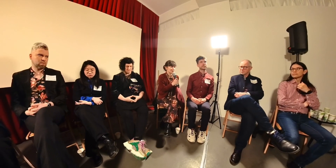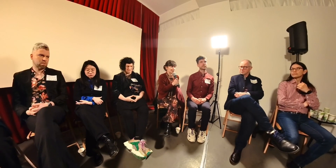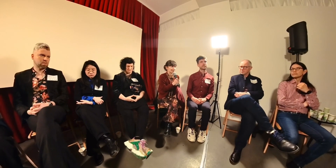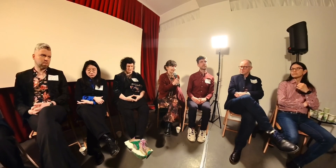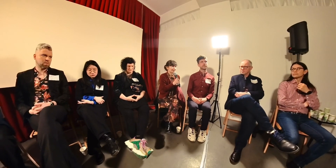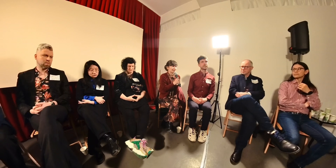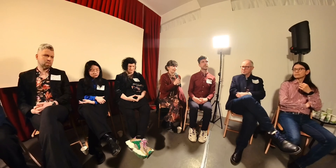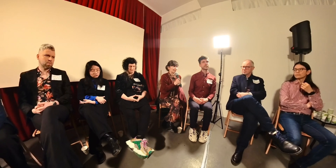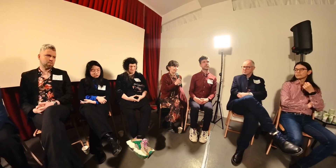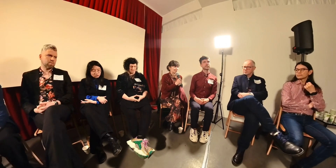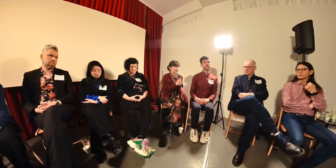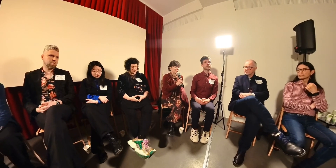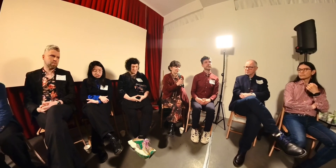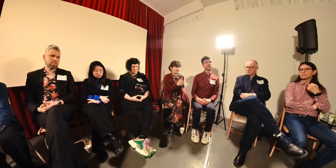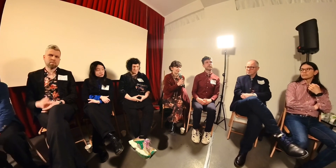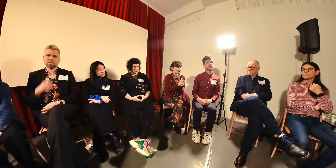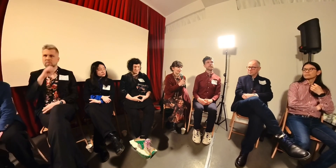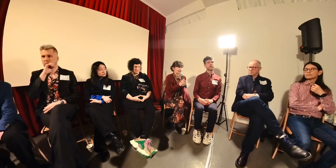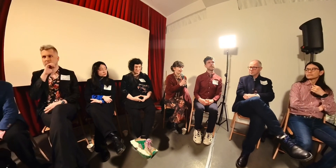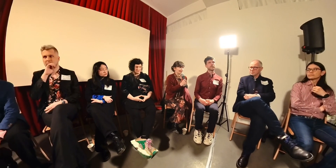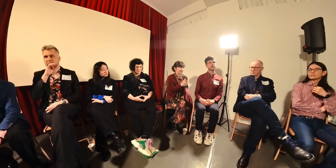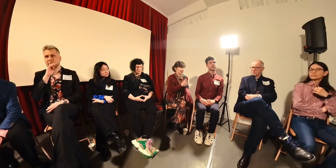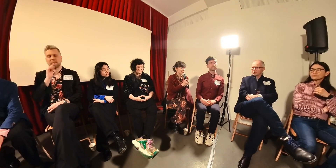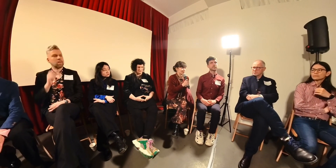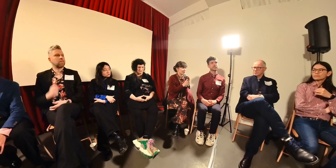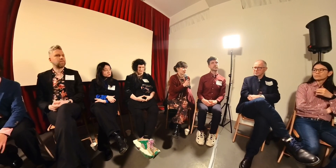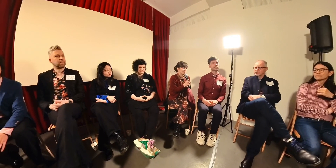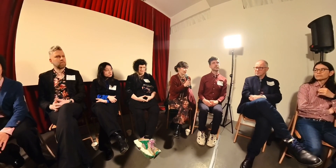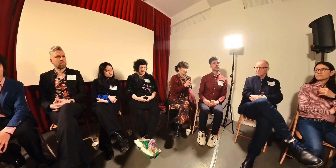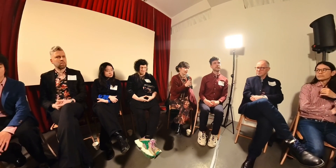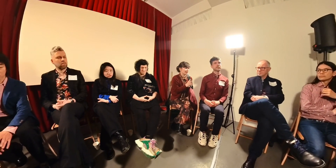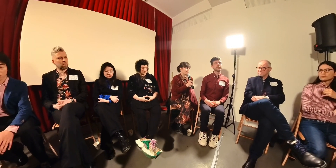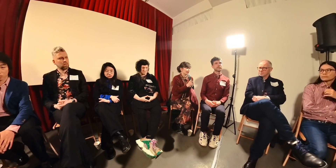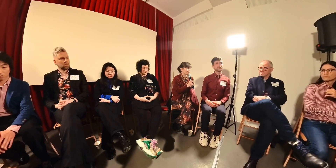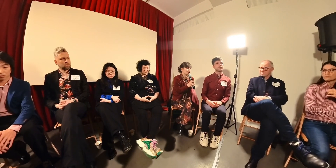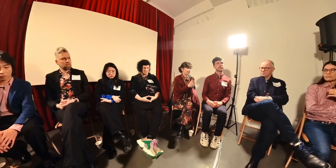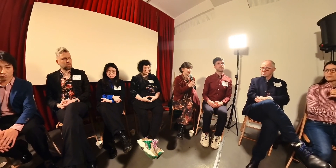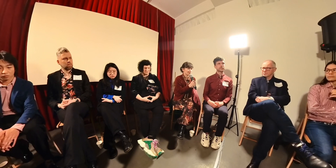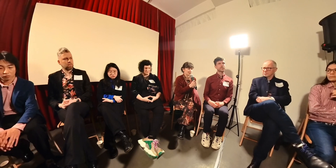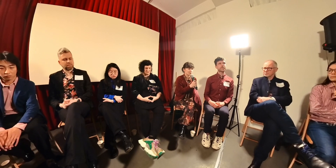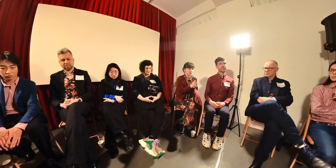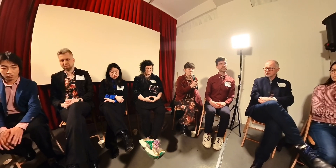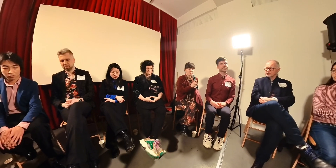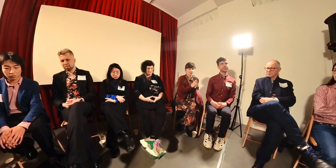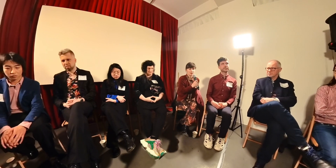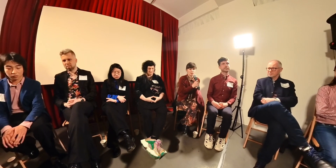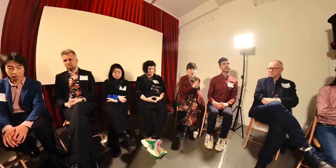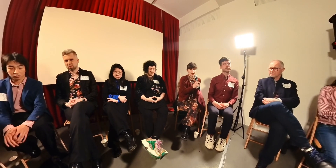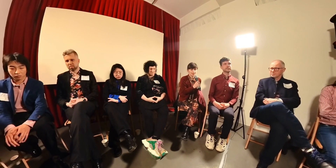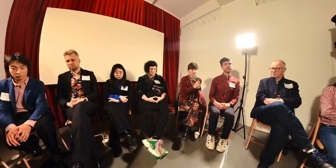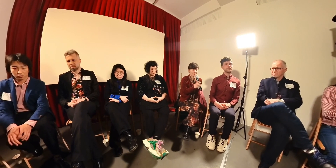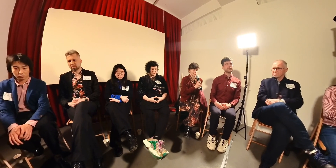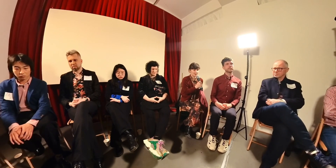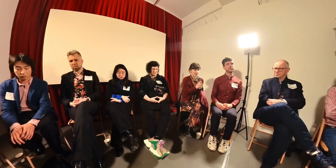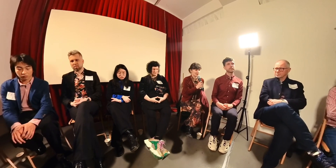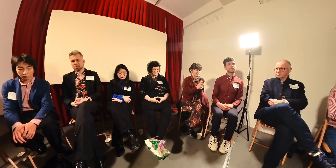už tady Mac řekl, každý člověk je v tomto jedinečný a má nějaký ať už omezení nebo